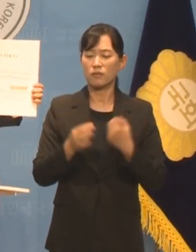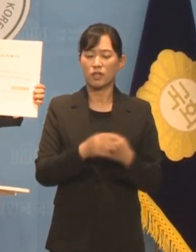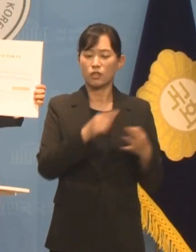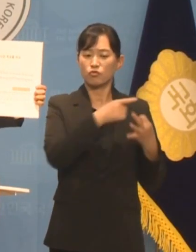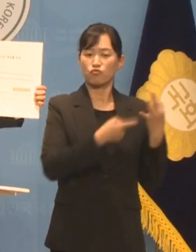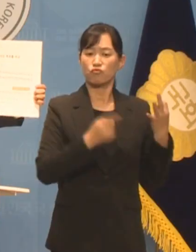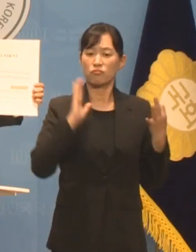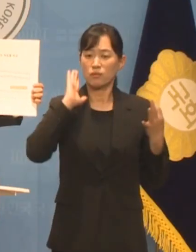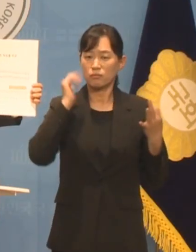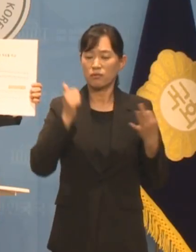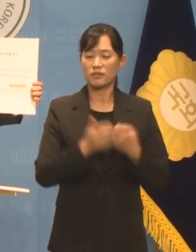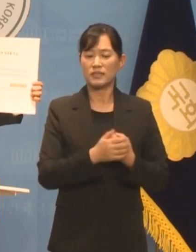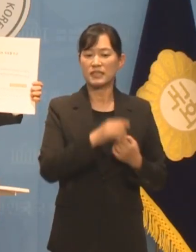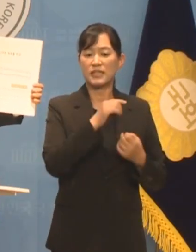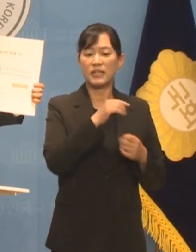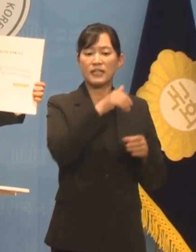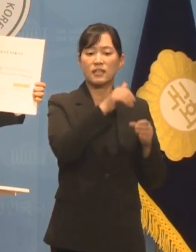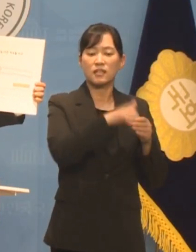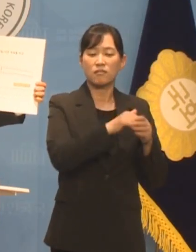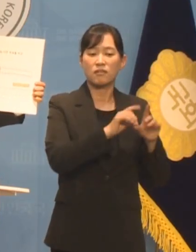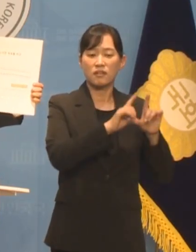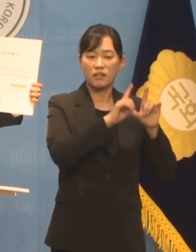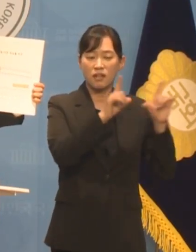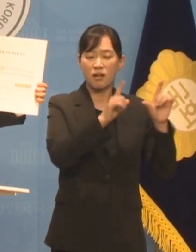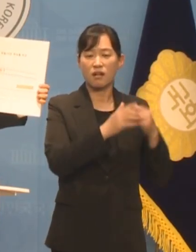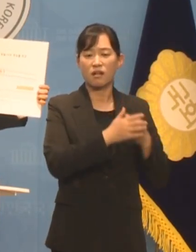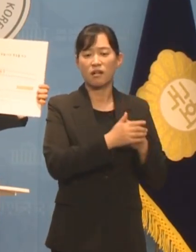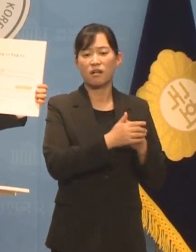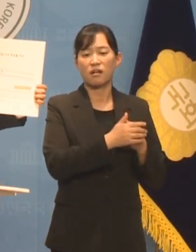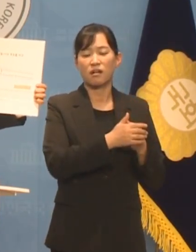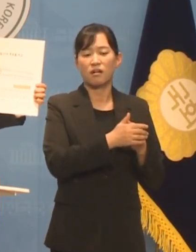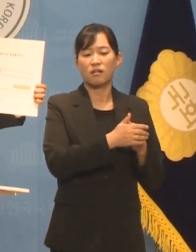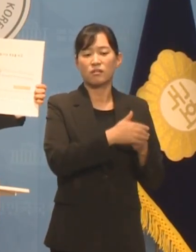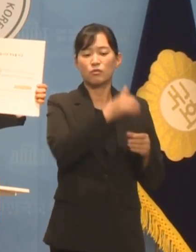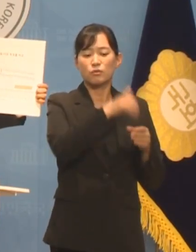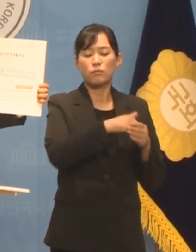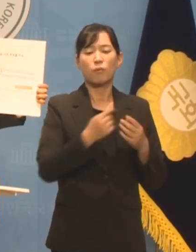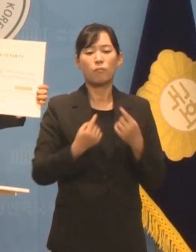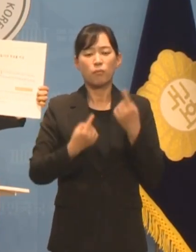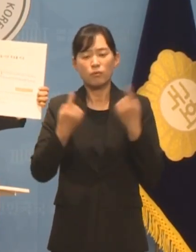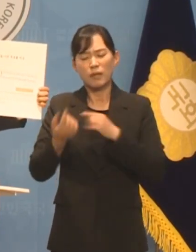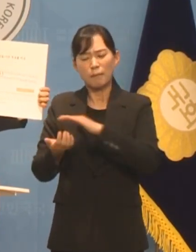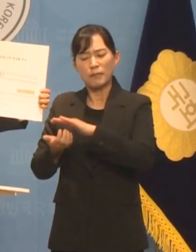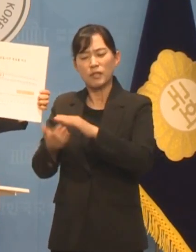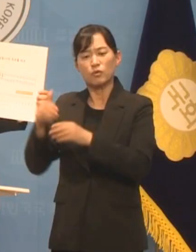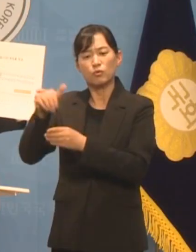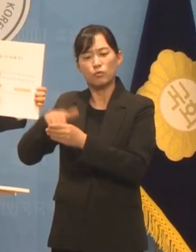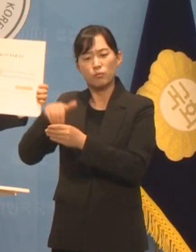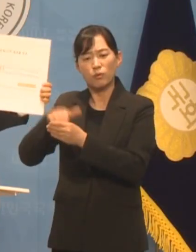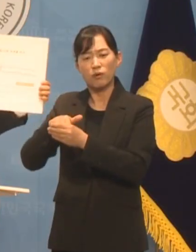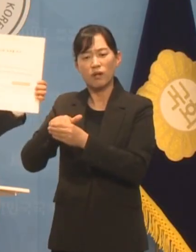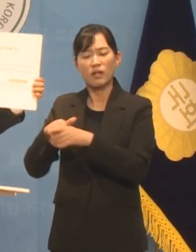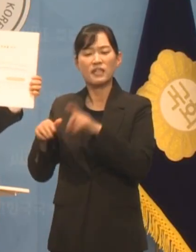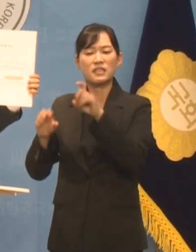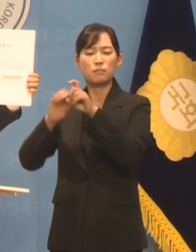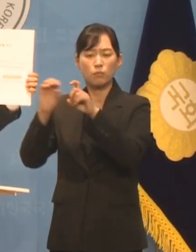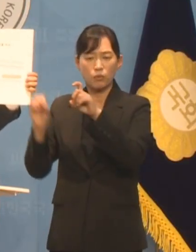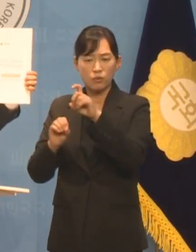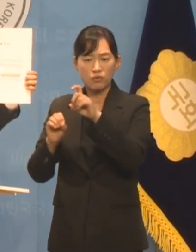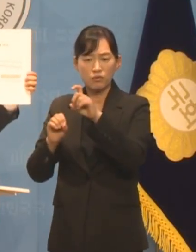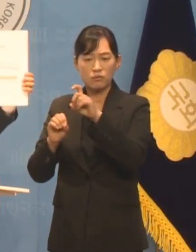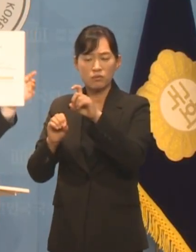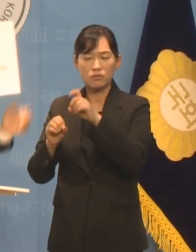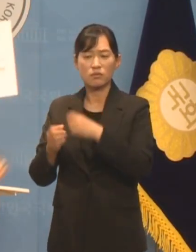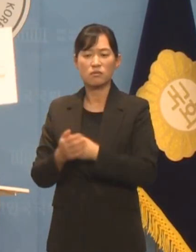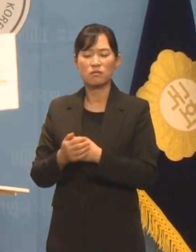대통령은 당일 득표율보다 서울시 전 지역 강남구를 포함해서 사전 득표율이 10% 이상 일률적으로